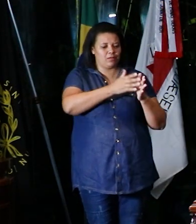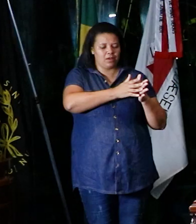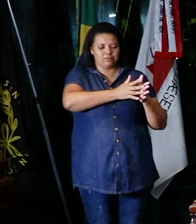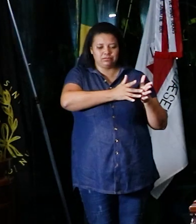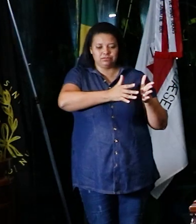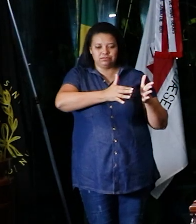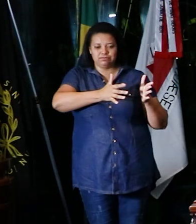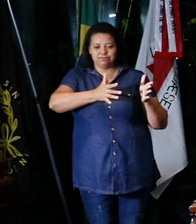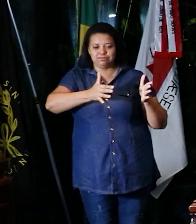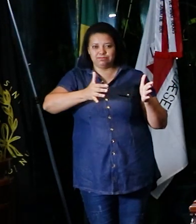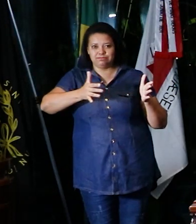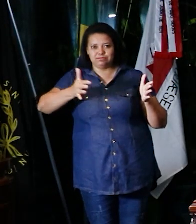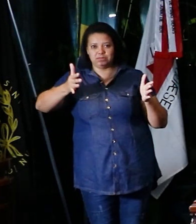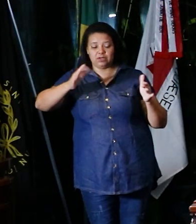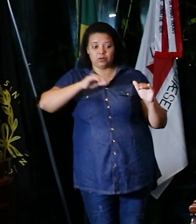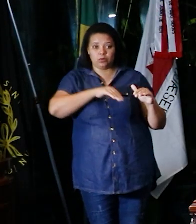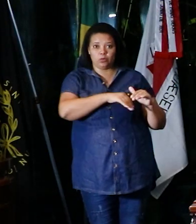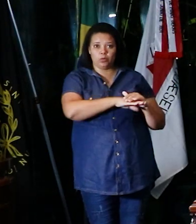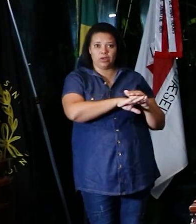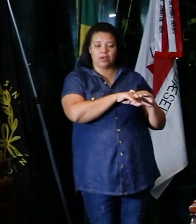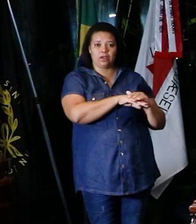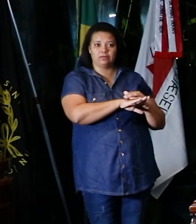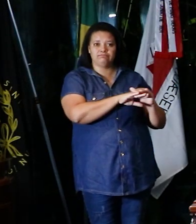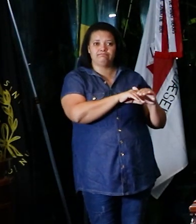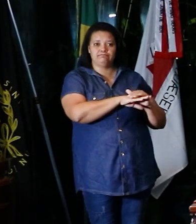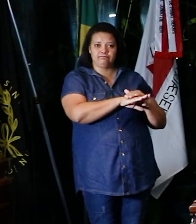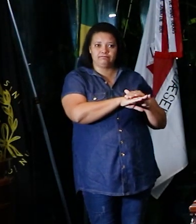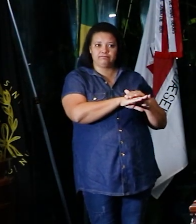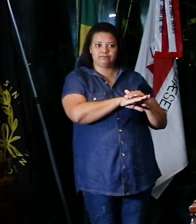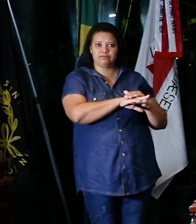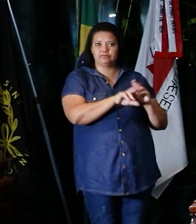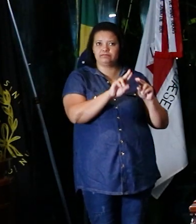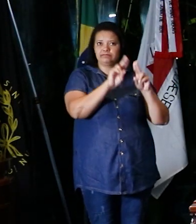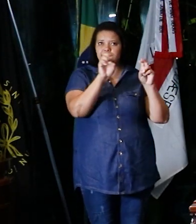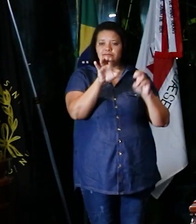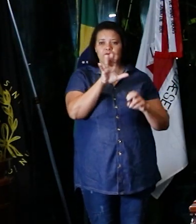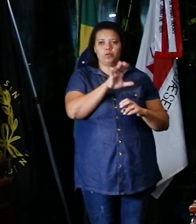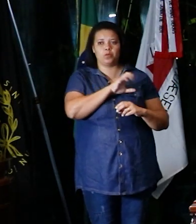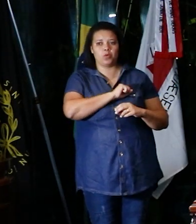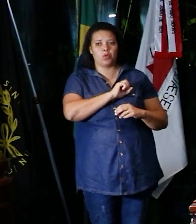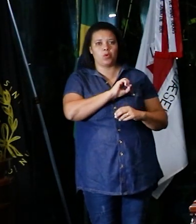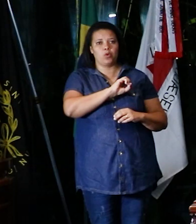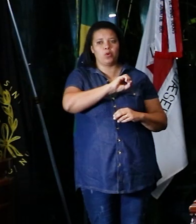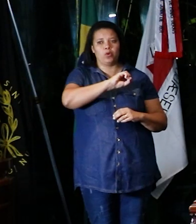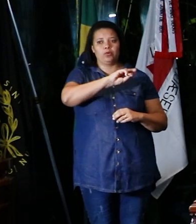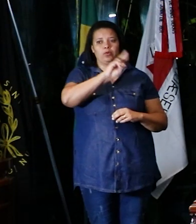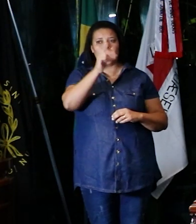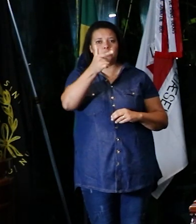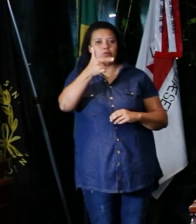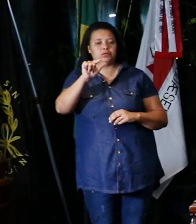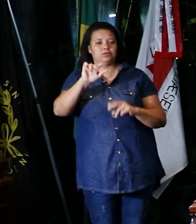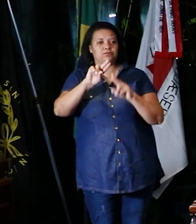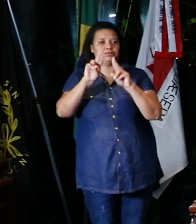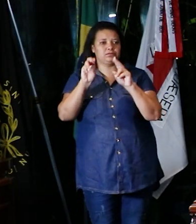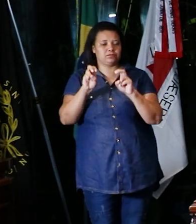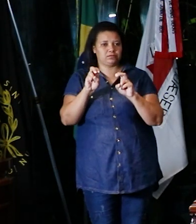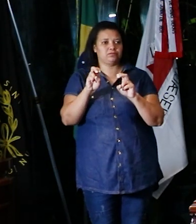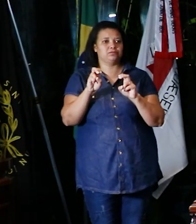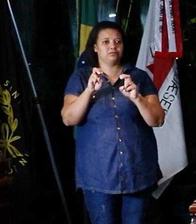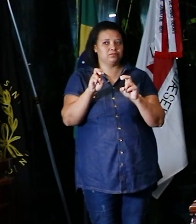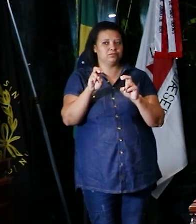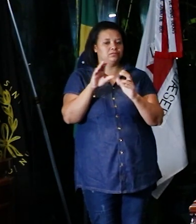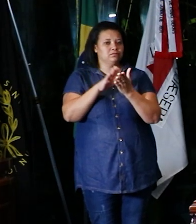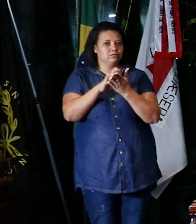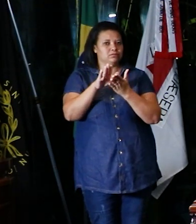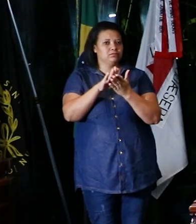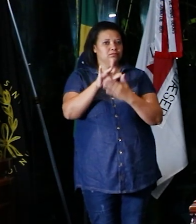ele encaixotou, não é? Sobre amor ou não. E a obra